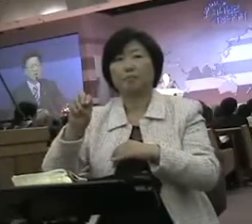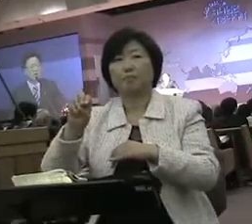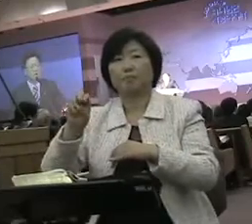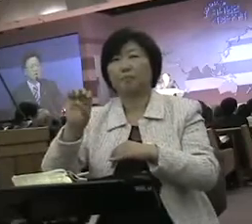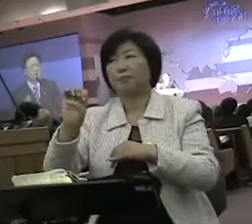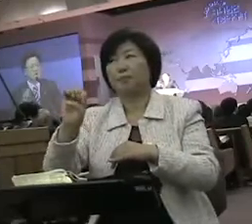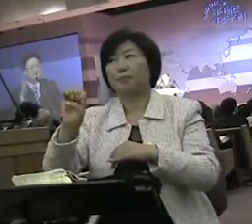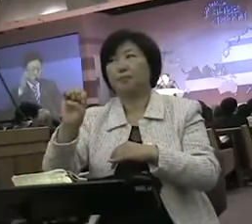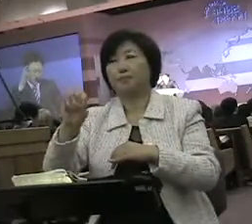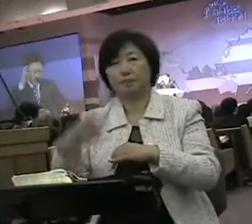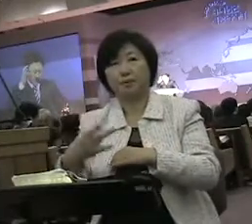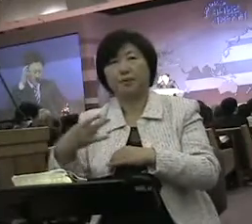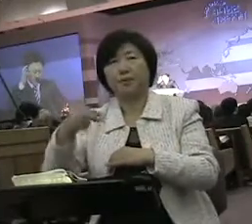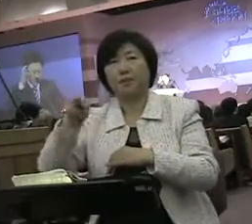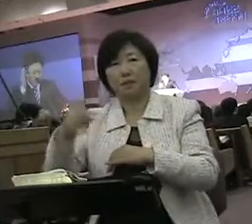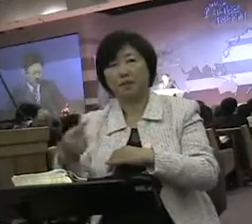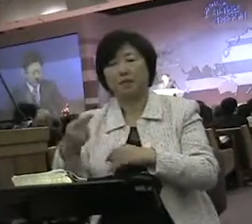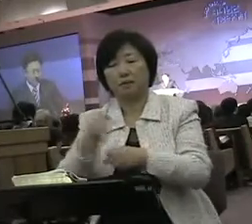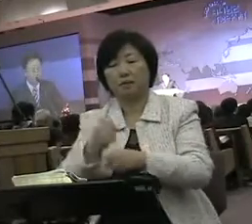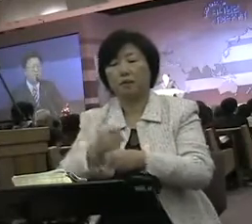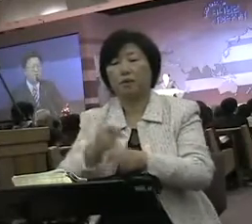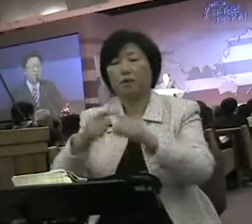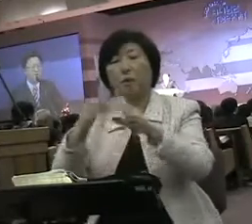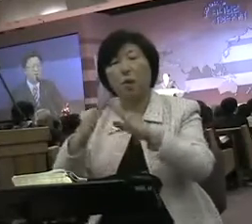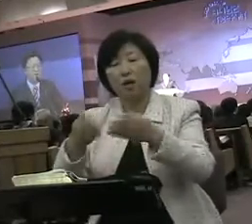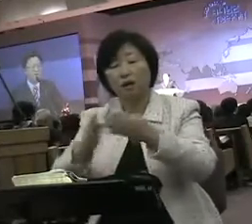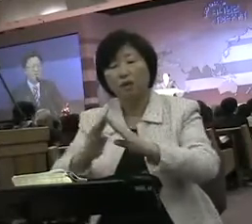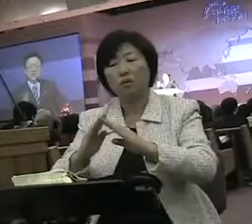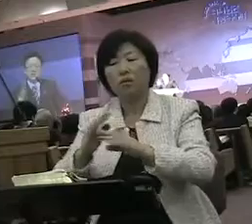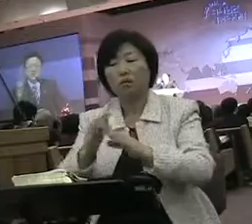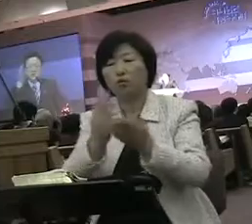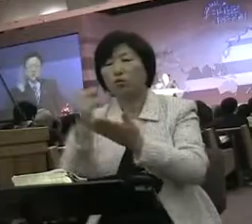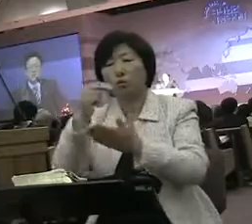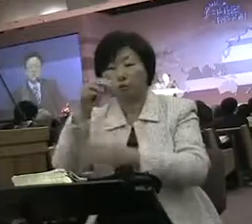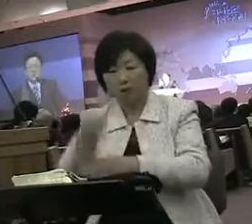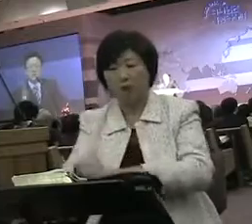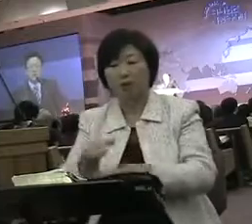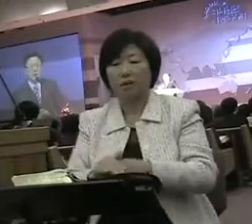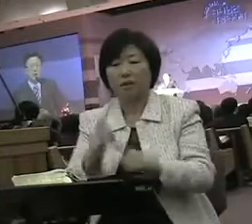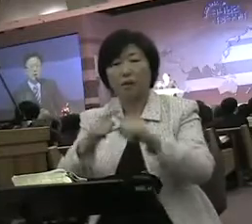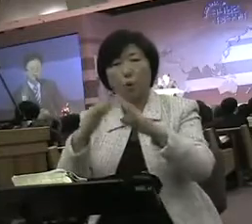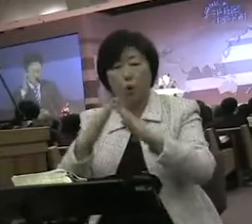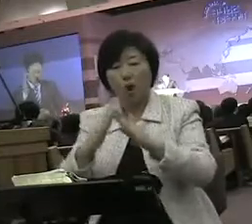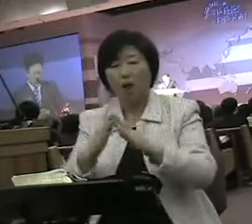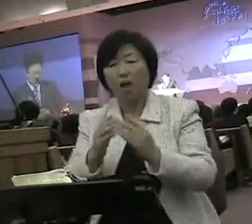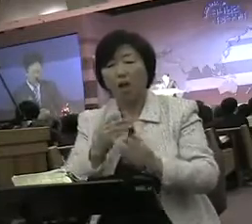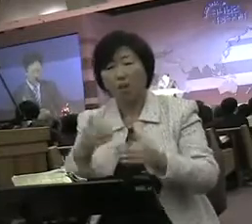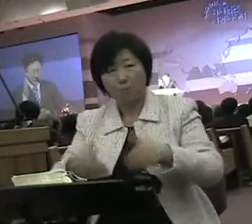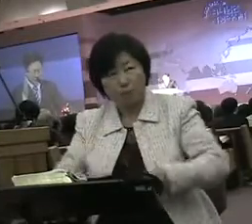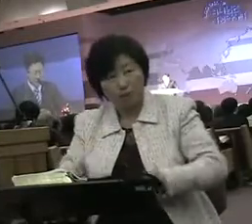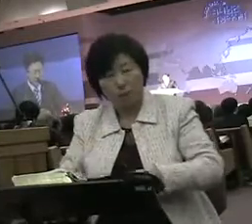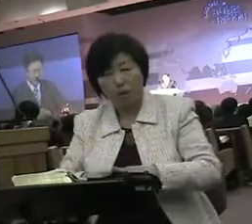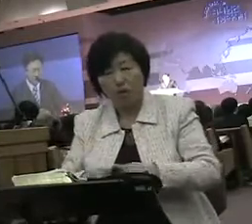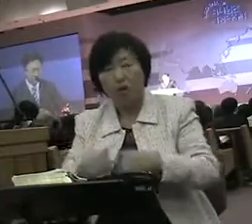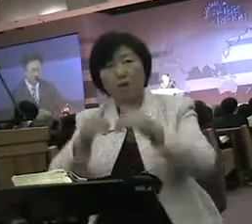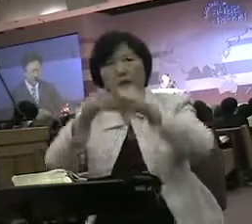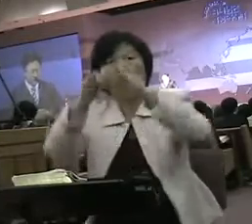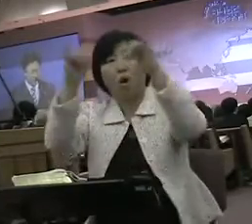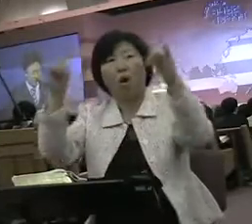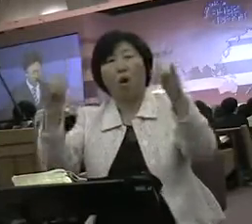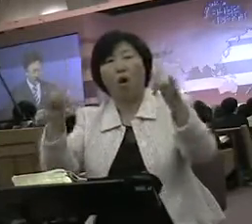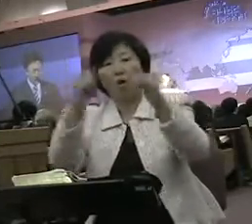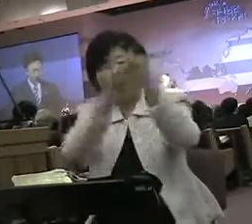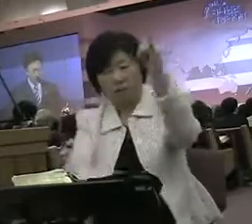LA 사랑의 교회는 교회를 세우신 주님 앞에서, 그리고 그 교회를 필요했던 역사 앞에서 소명을